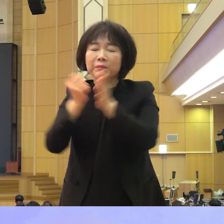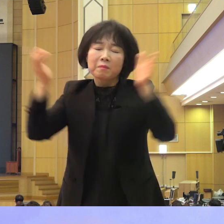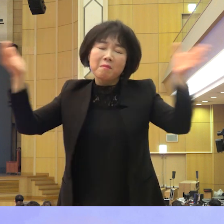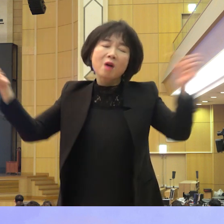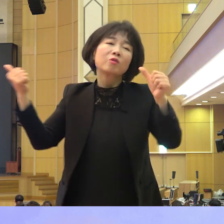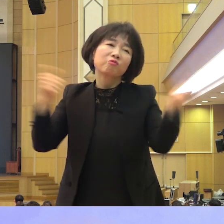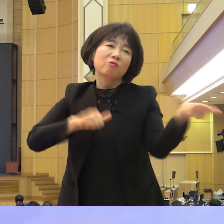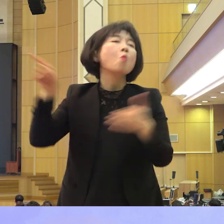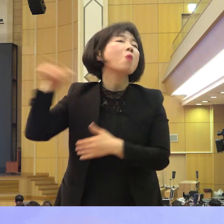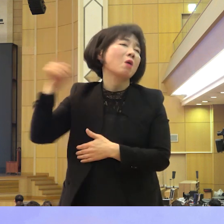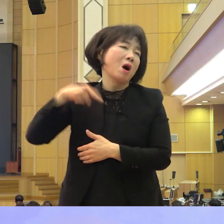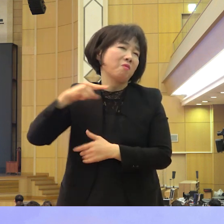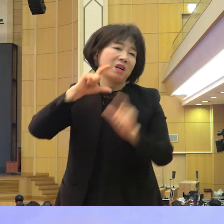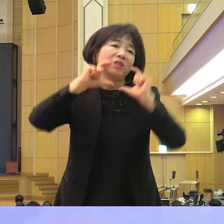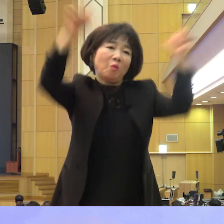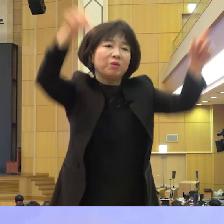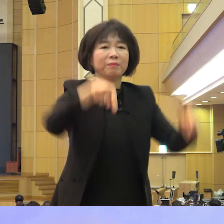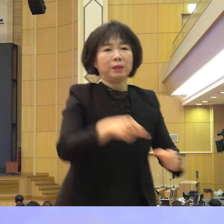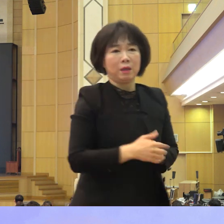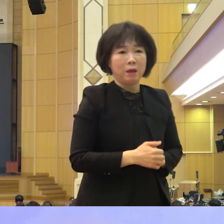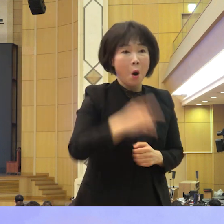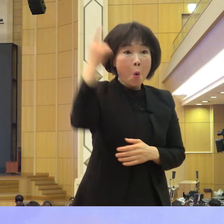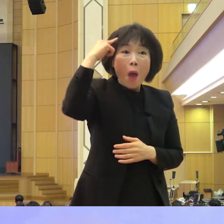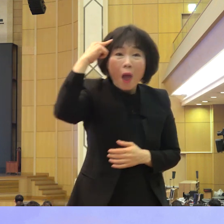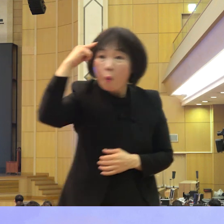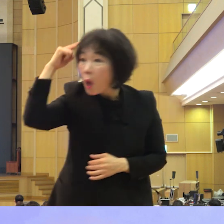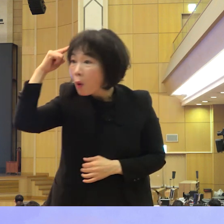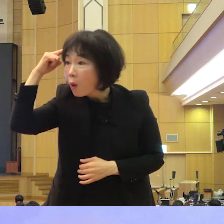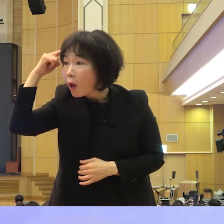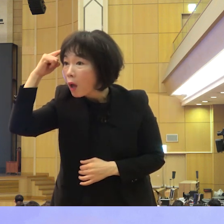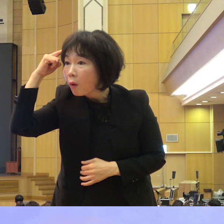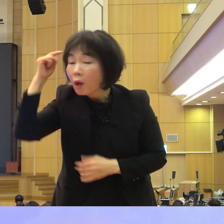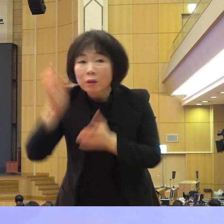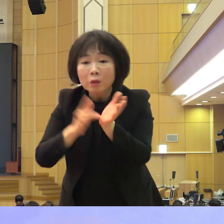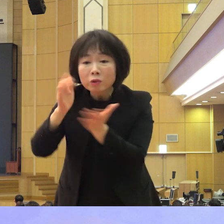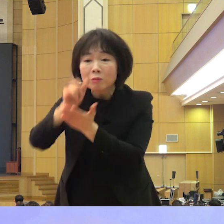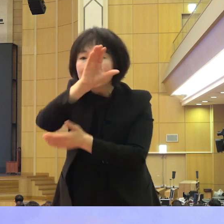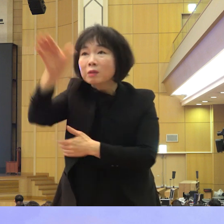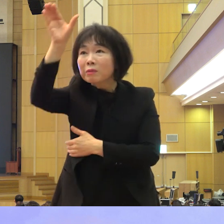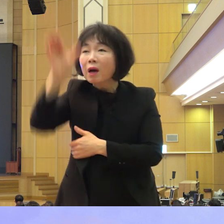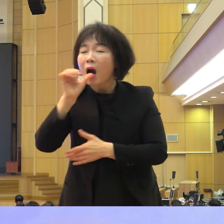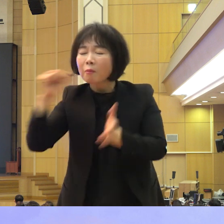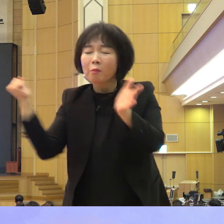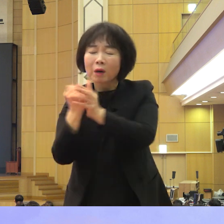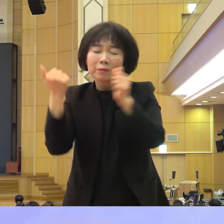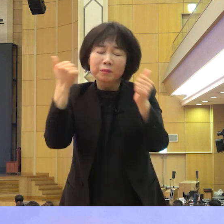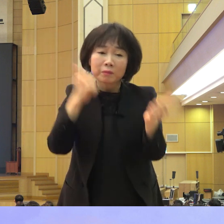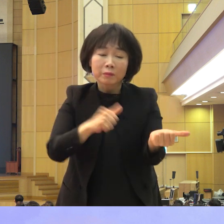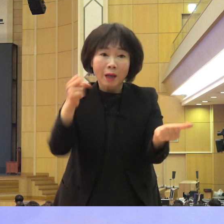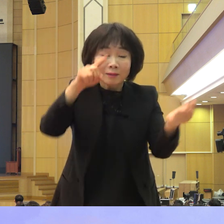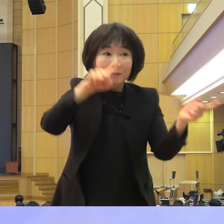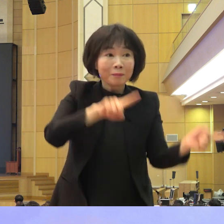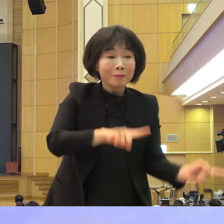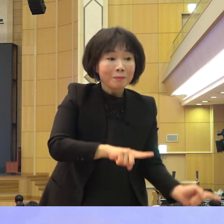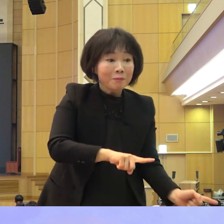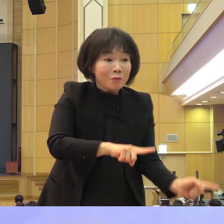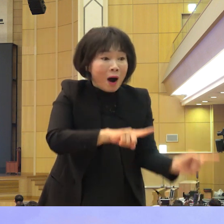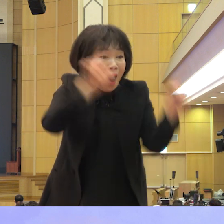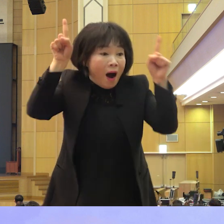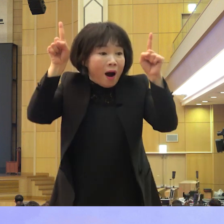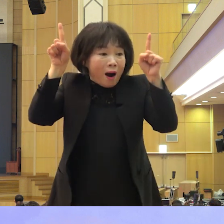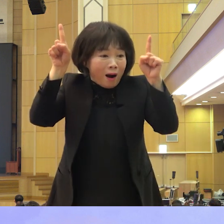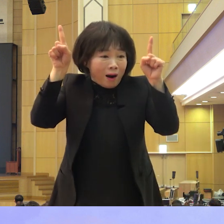못 박힌다는 뜻이죠. 들려야 하리. 이는 예수님이 십자가에 못 박아 죽었다가 살아나게 되므로, 그래서 예수님이